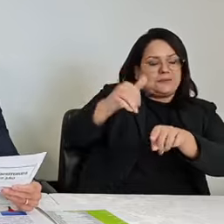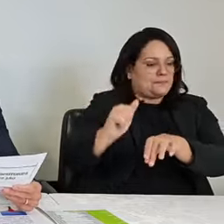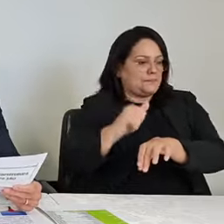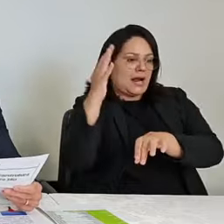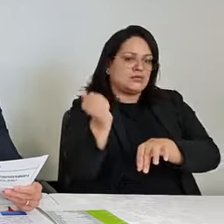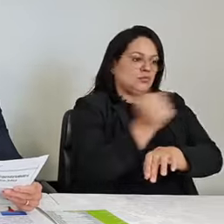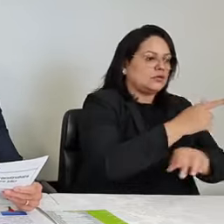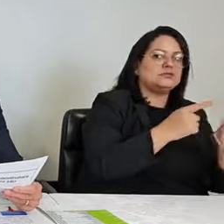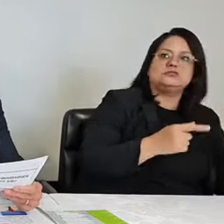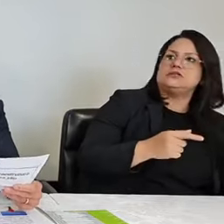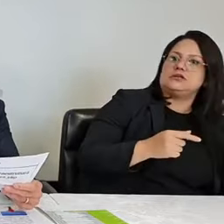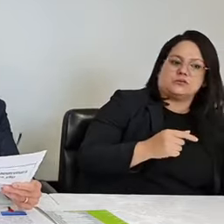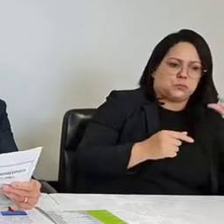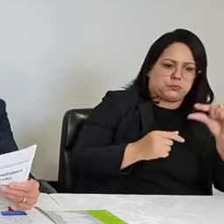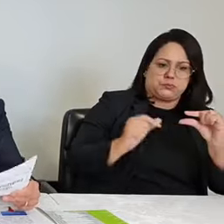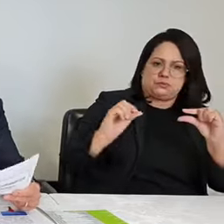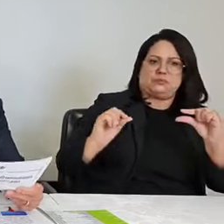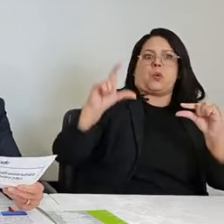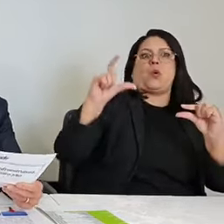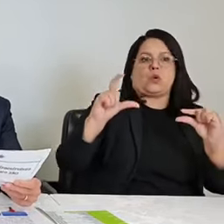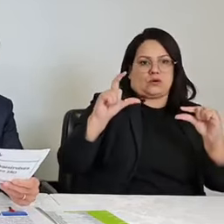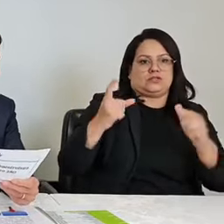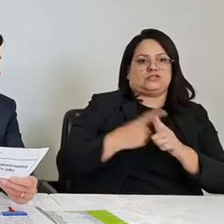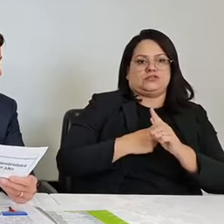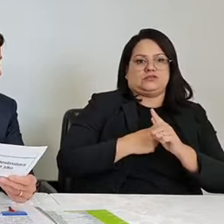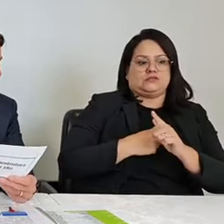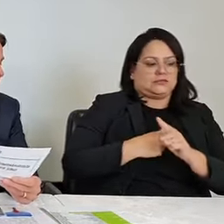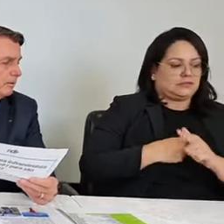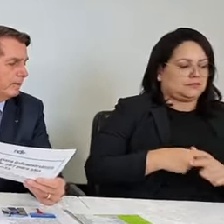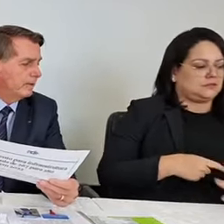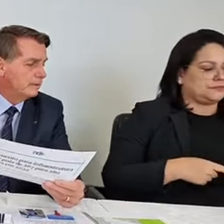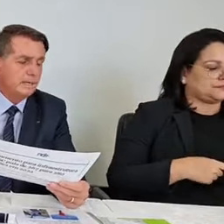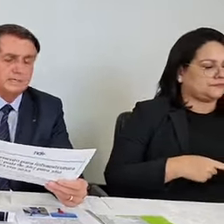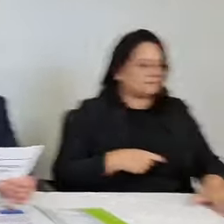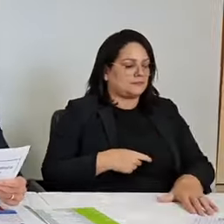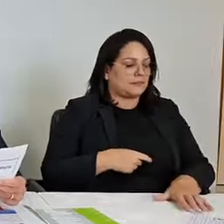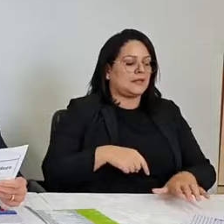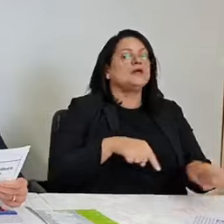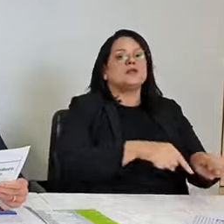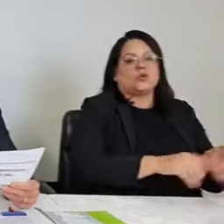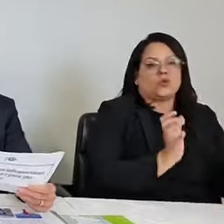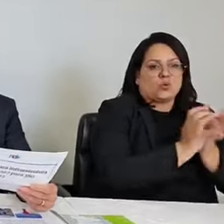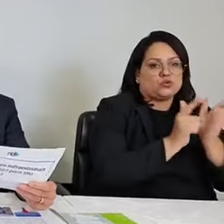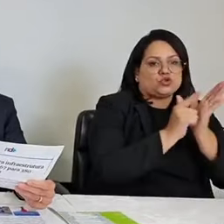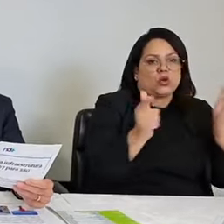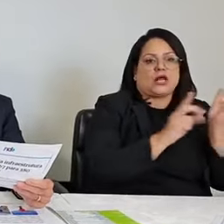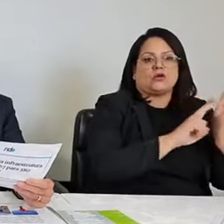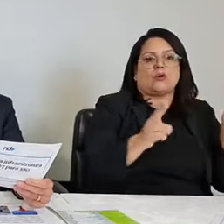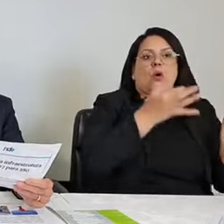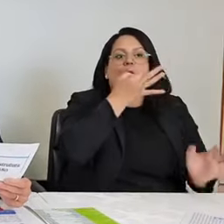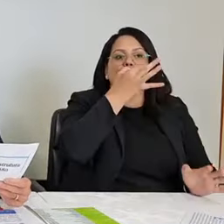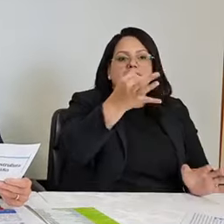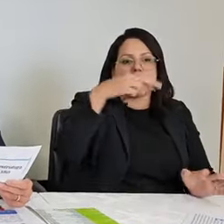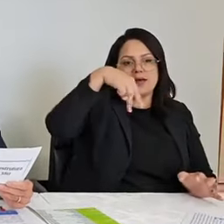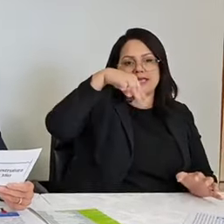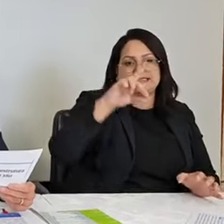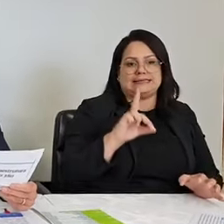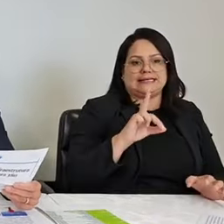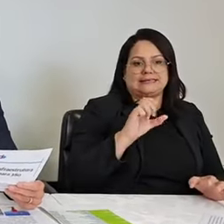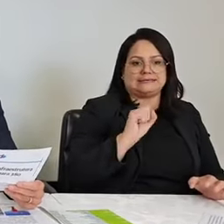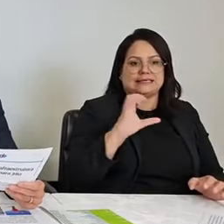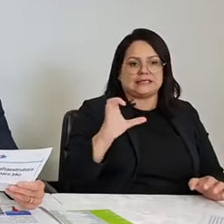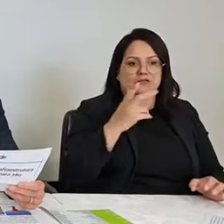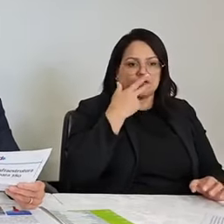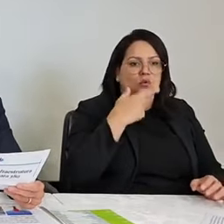na verdade, esse orçamento criticado pela opinião ND de Santa Catarina, ele pulou 267 para